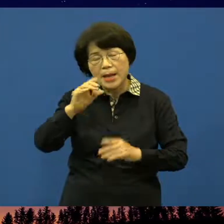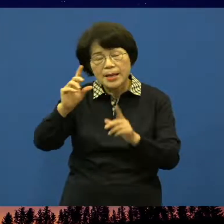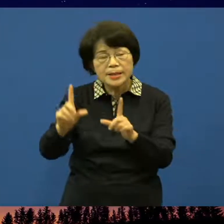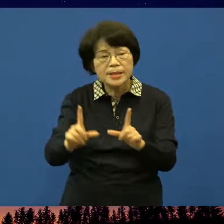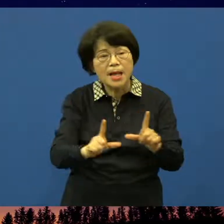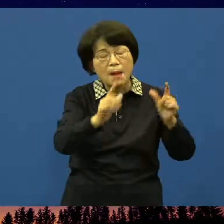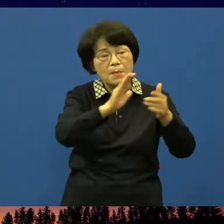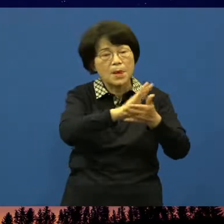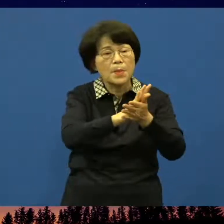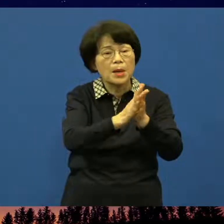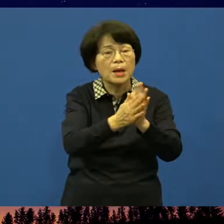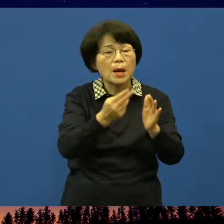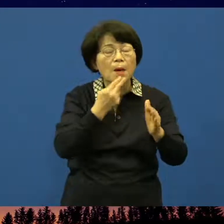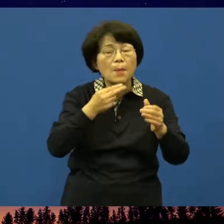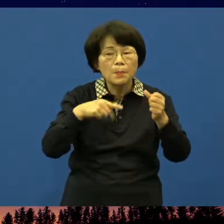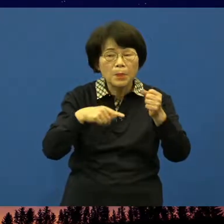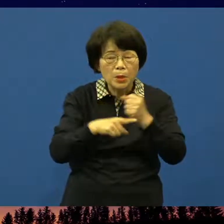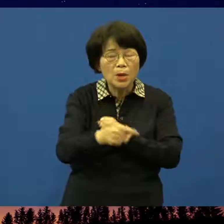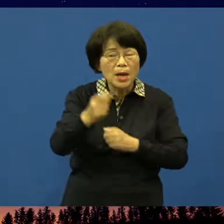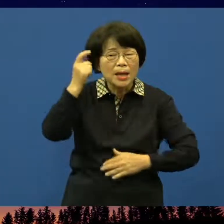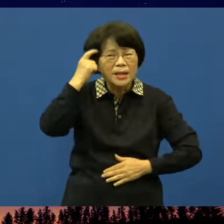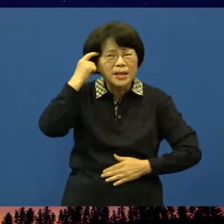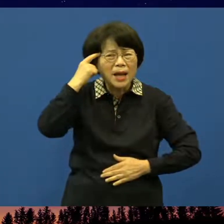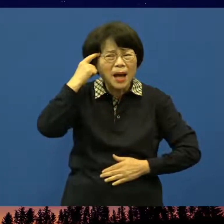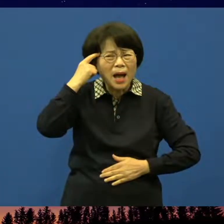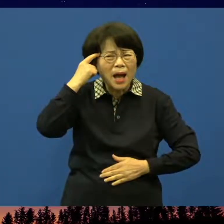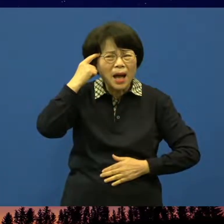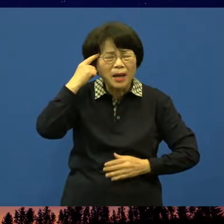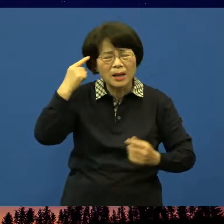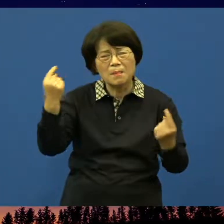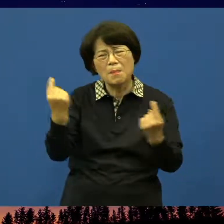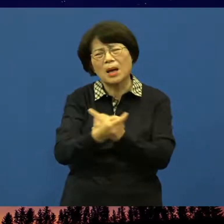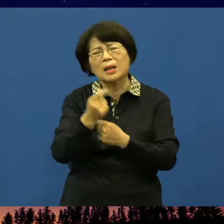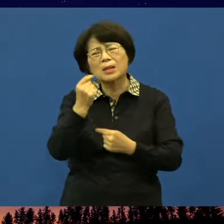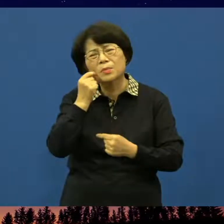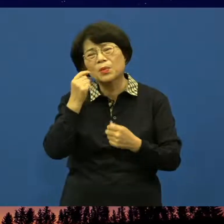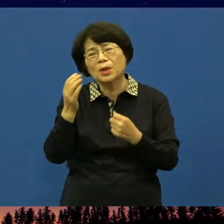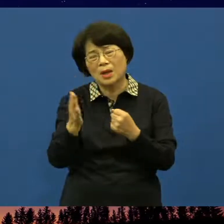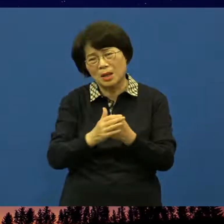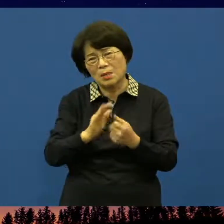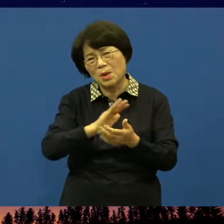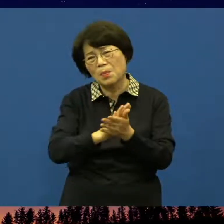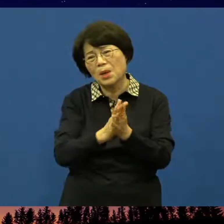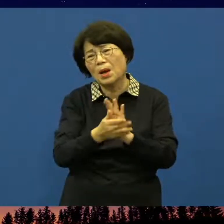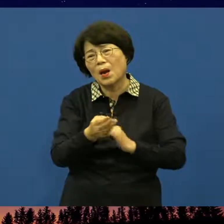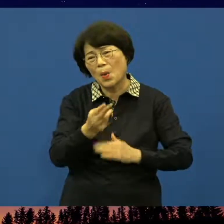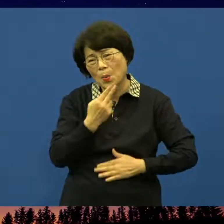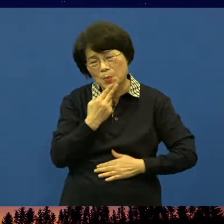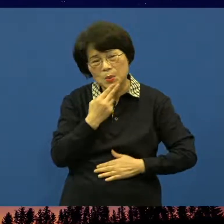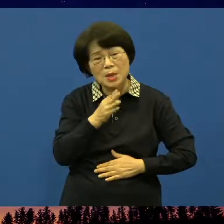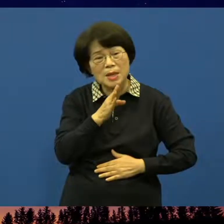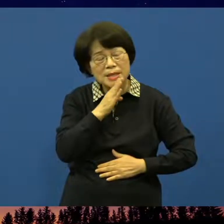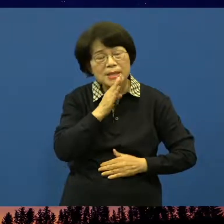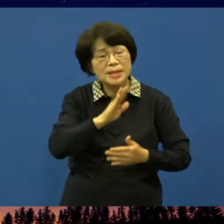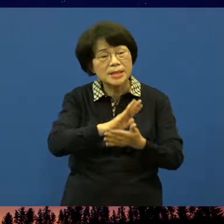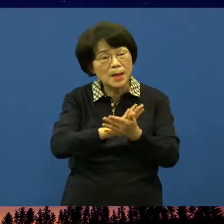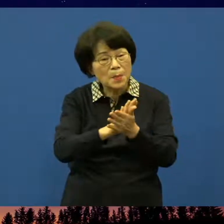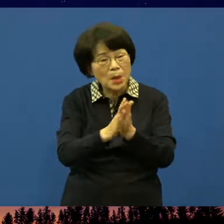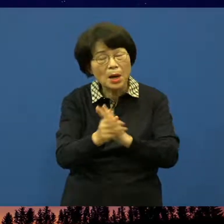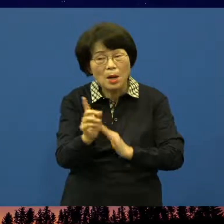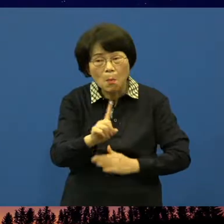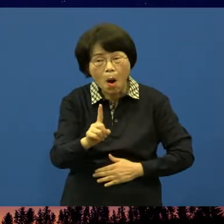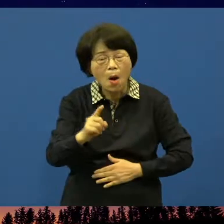변화가 일어나지 않느냐 하면 사실은 생각의 변화가 일어나지 않기 때문이거든요. 그러니까 진짜 변한 것은 뭐냐? 어디에서